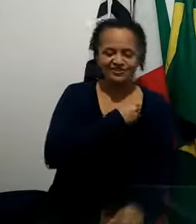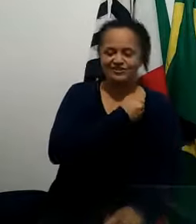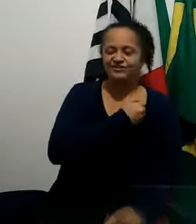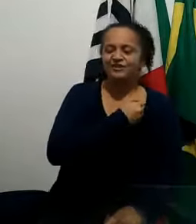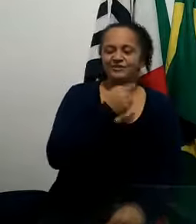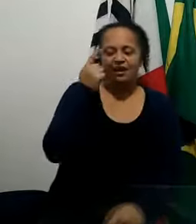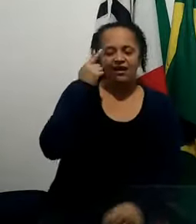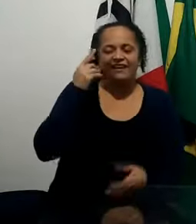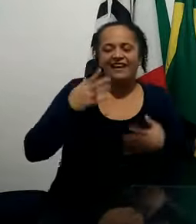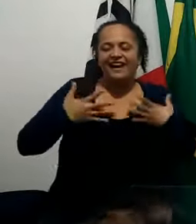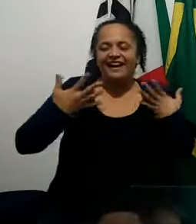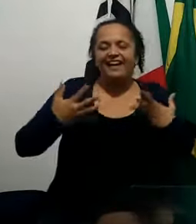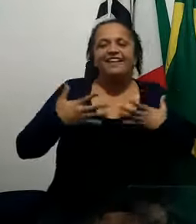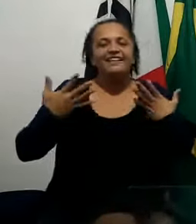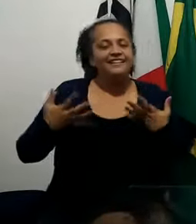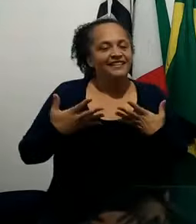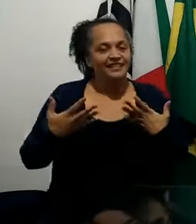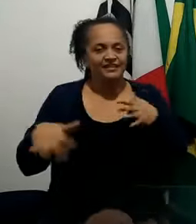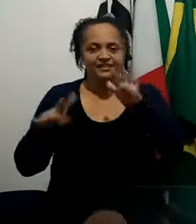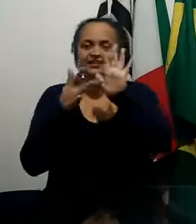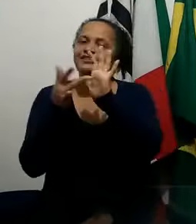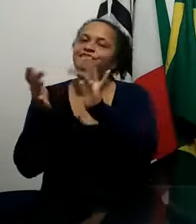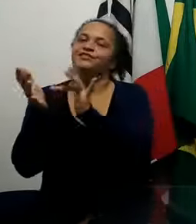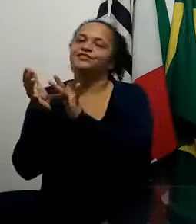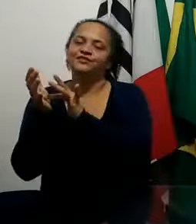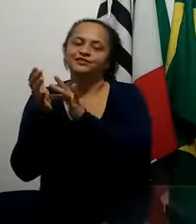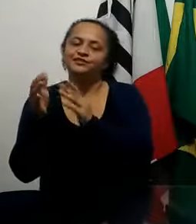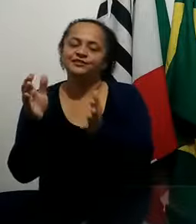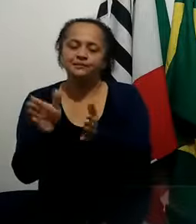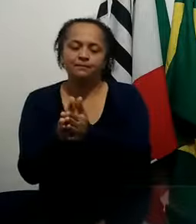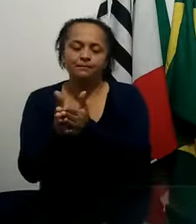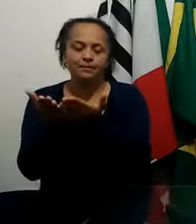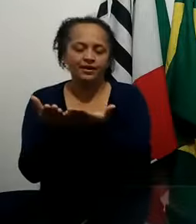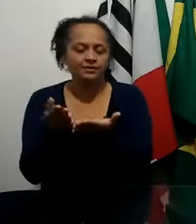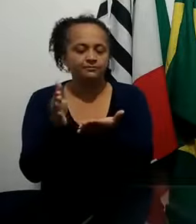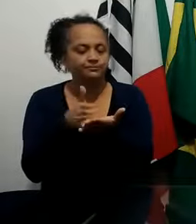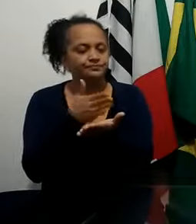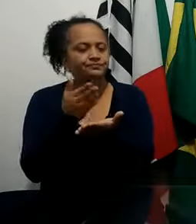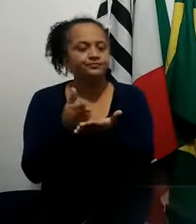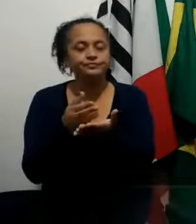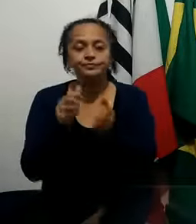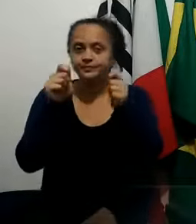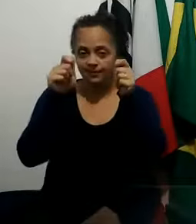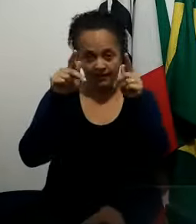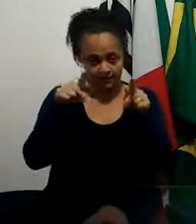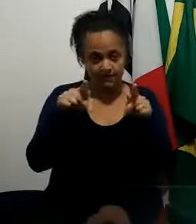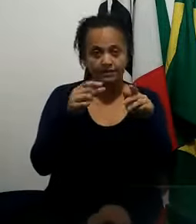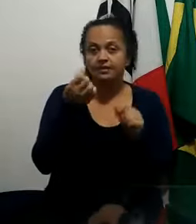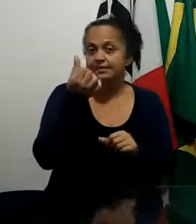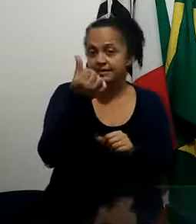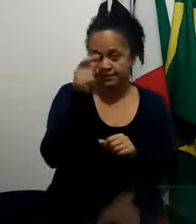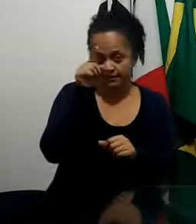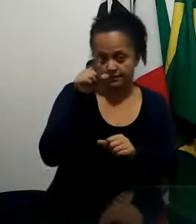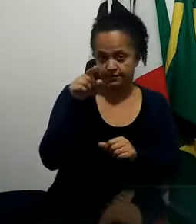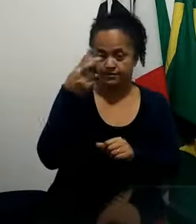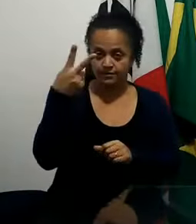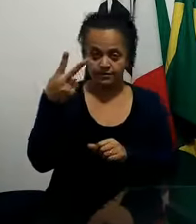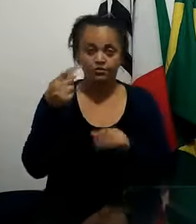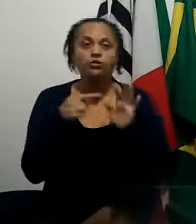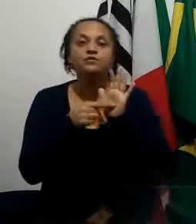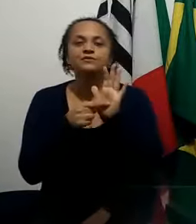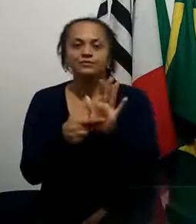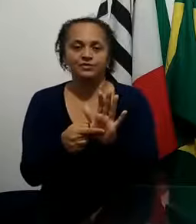E aí então Jesus abre o primeiro selo. E ali em Apocalipse 6:2 mostra-se então um